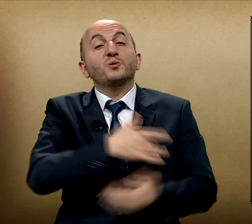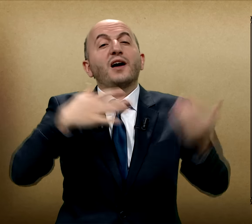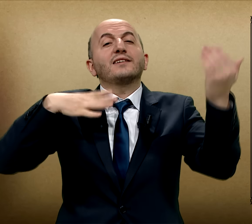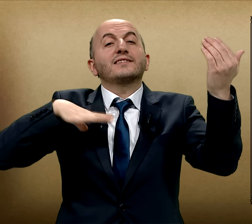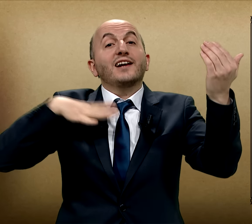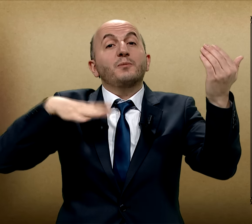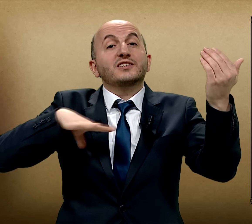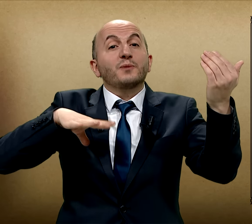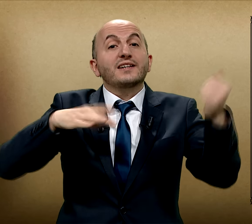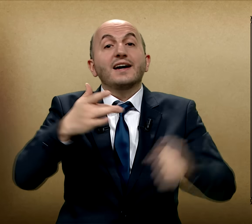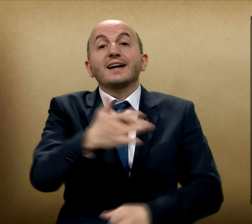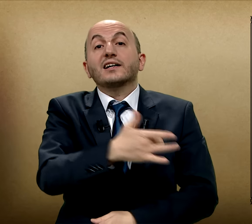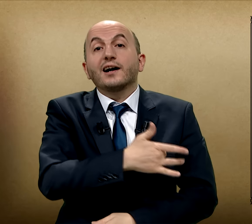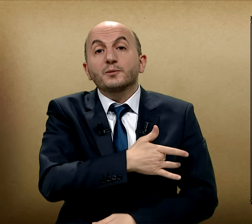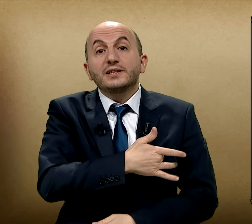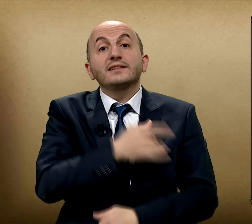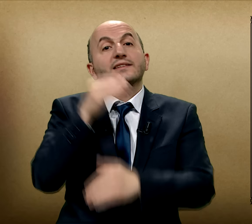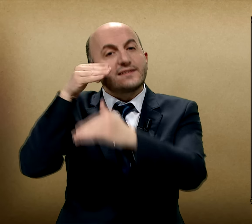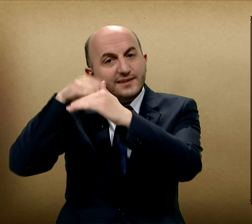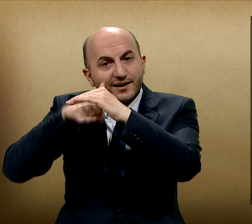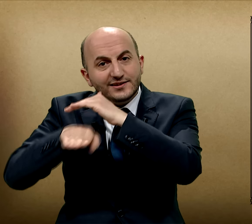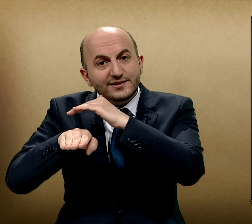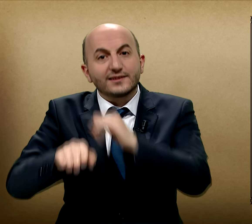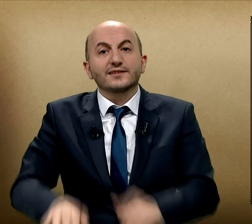gönülden talep etmek, kalbin istiazesidir.